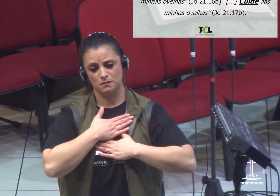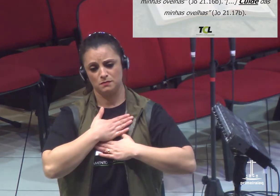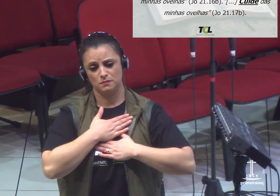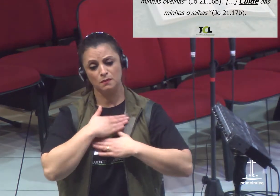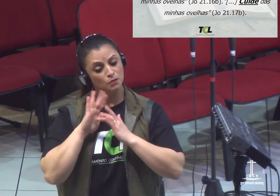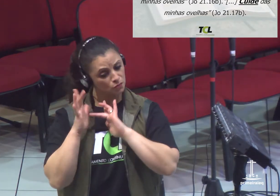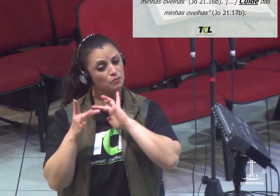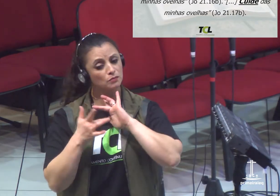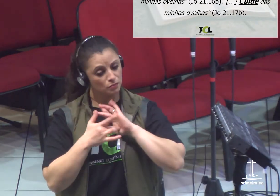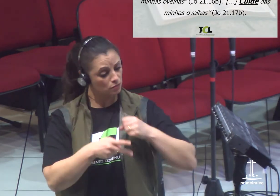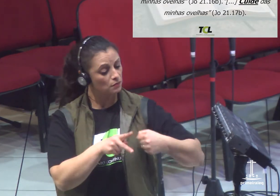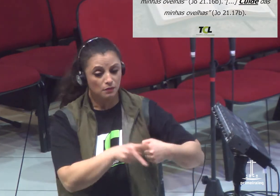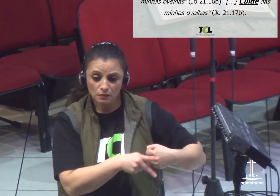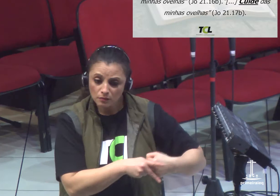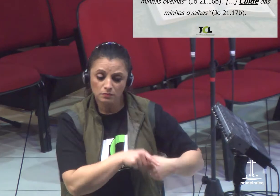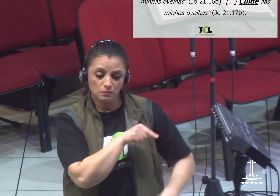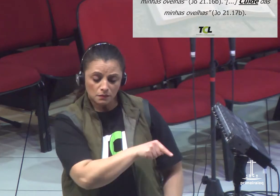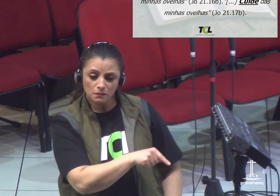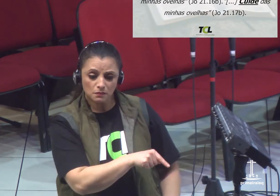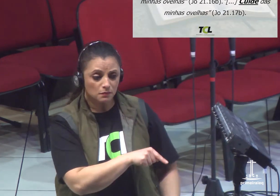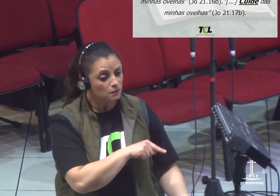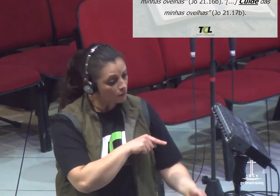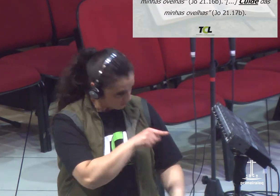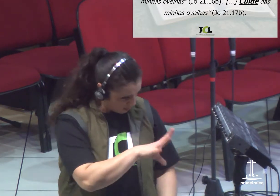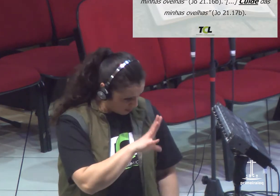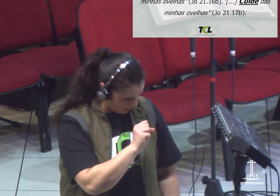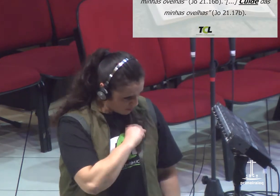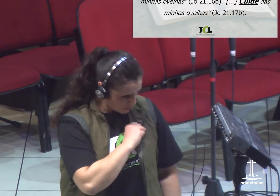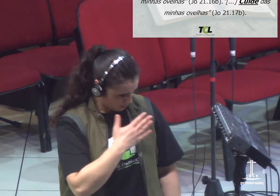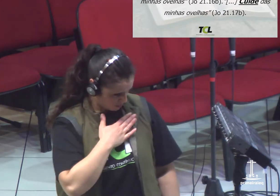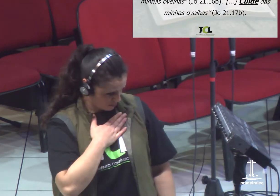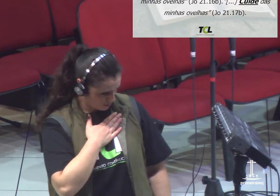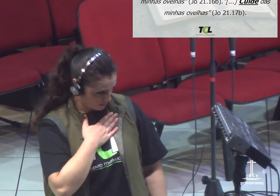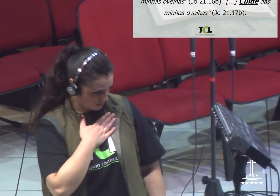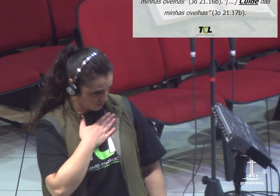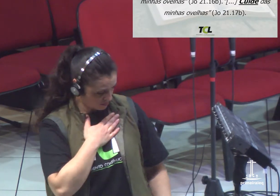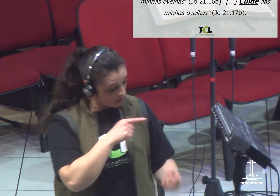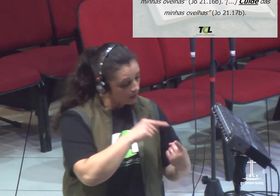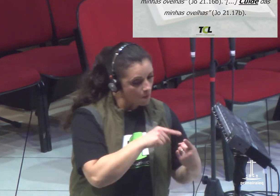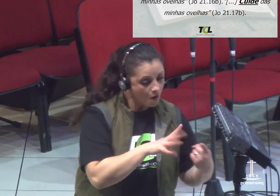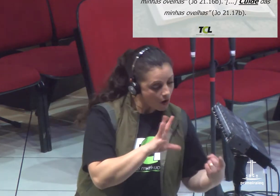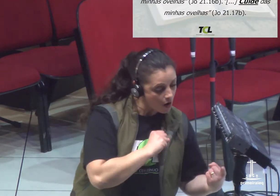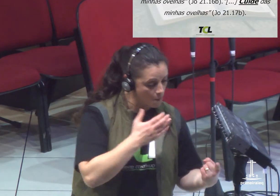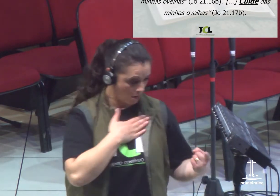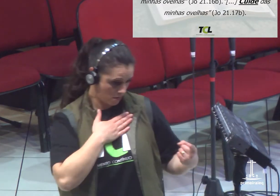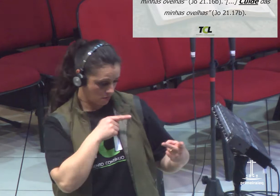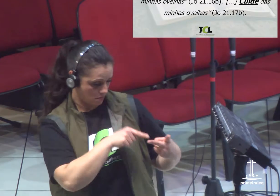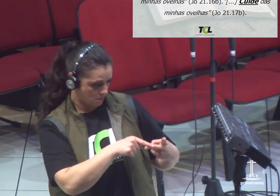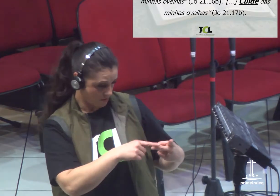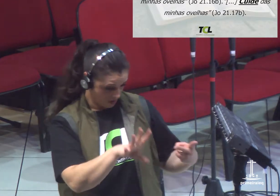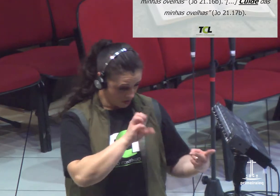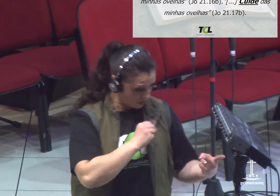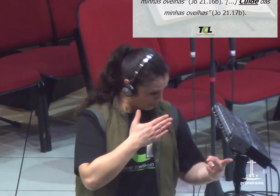de Jesus com Pedro, que o tinha negado por 3 vezes, e Jesus pergunta por 3 vezes a ele se ele o amava. Ele disse